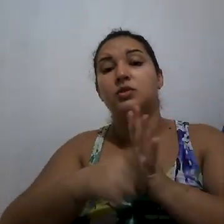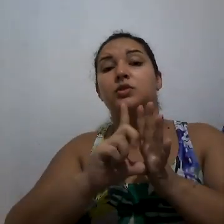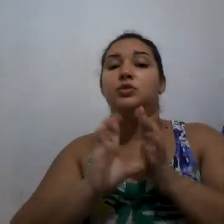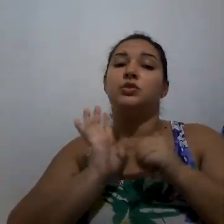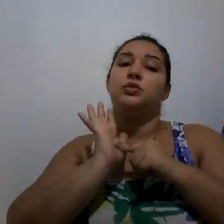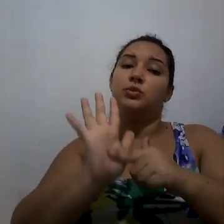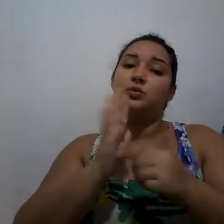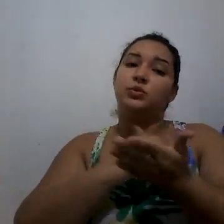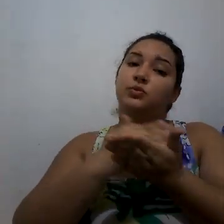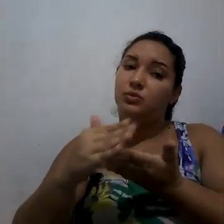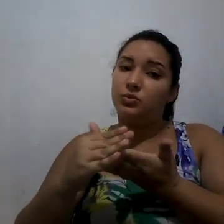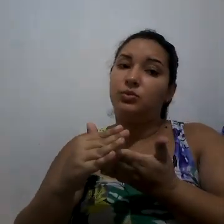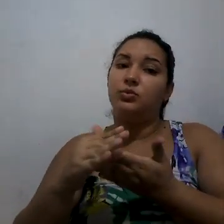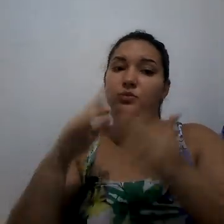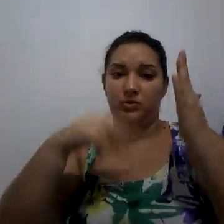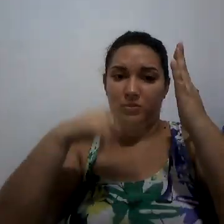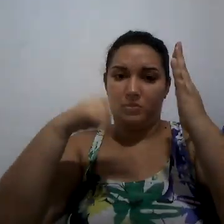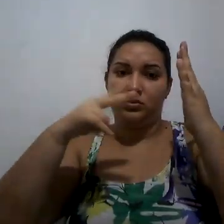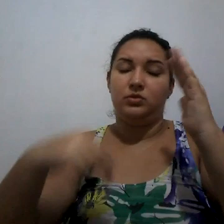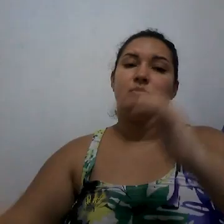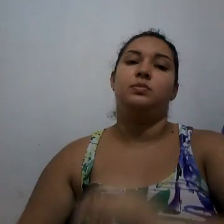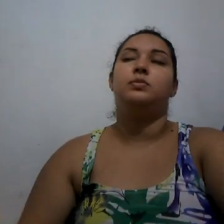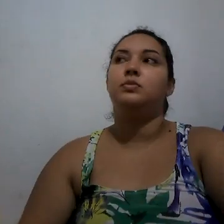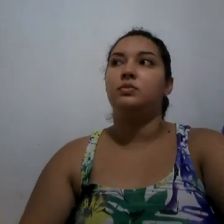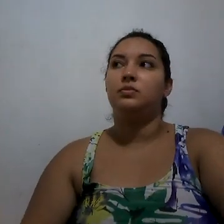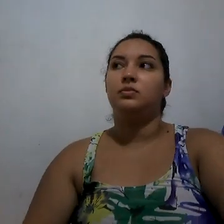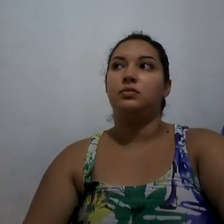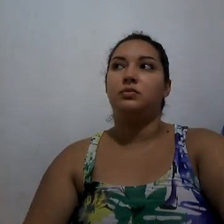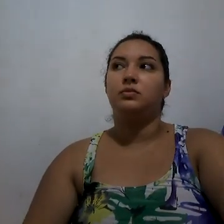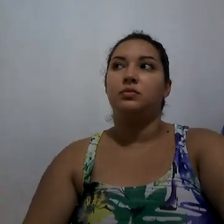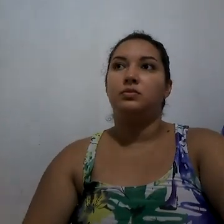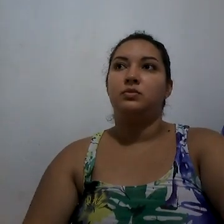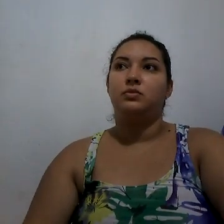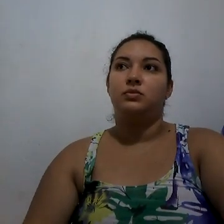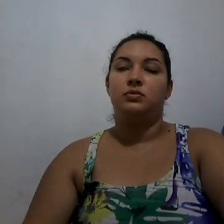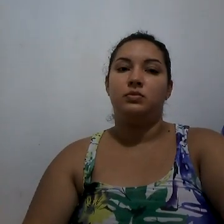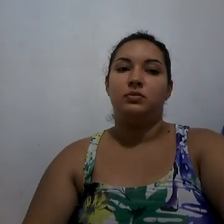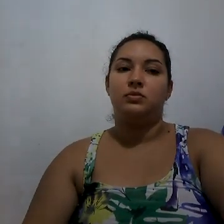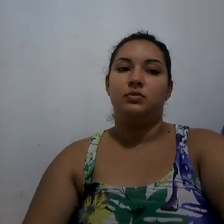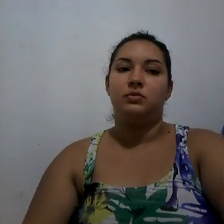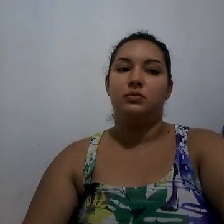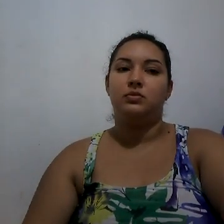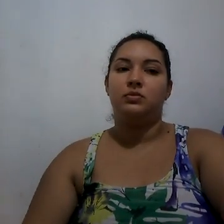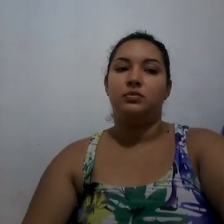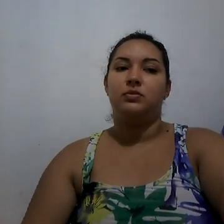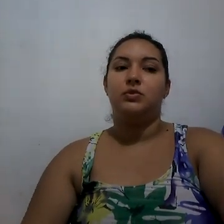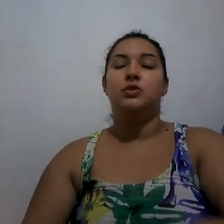Então, pensamos lá. Fomos para a parte da análise. De fato, fizemos a análise lá para descobrir que tipo